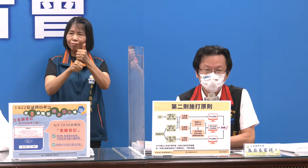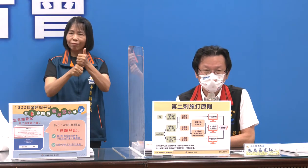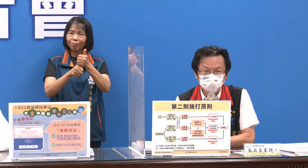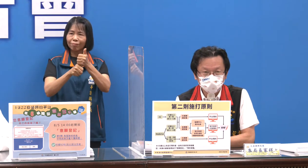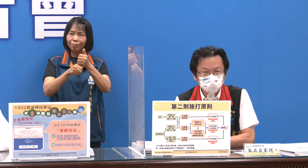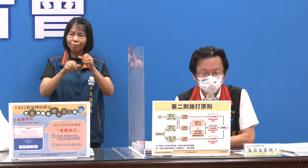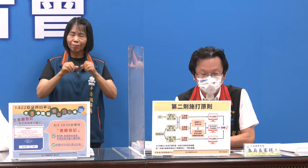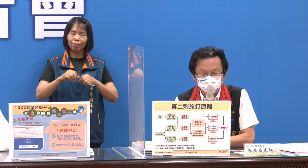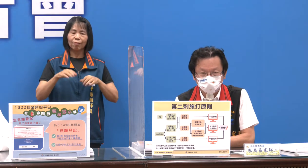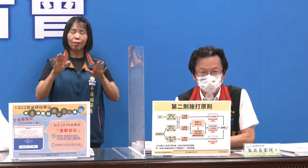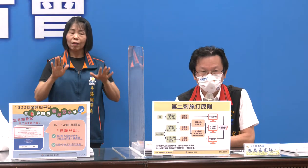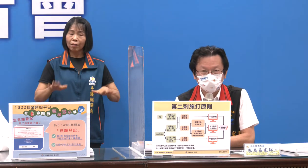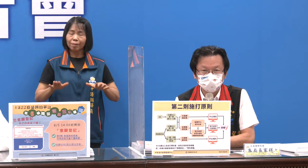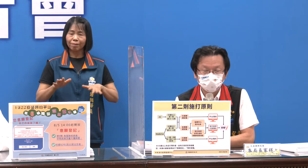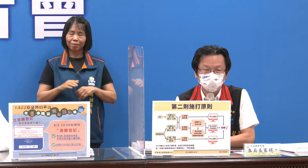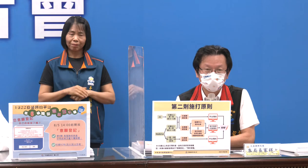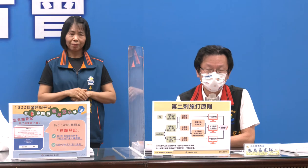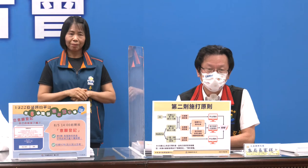经顺应我们的